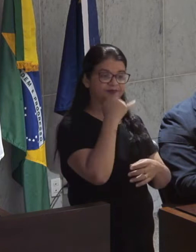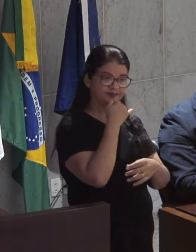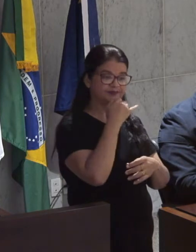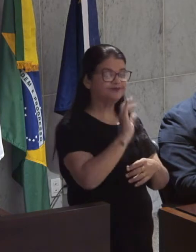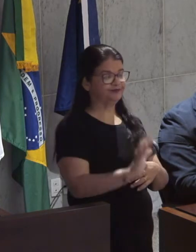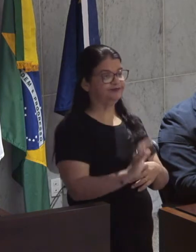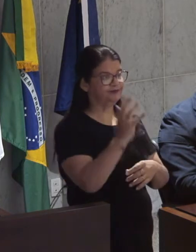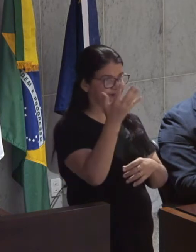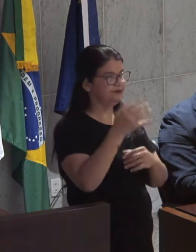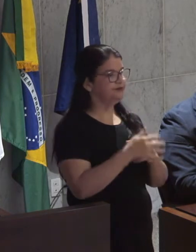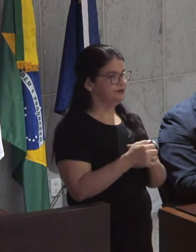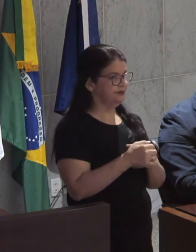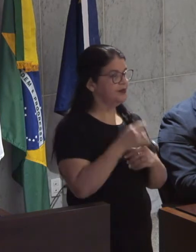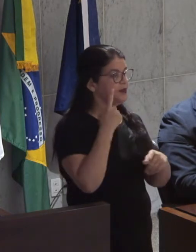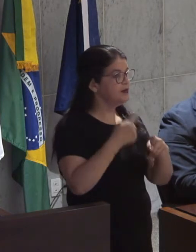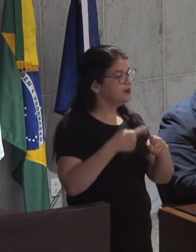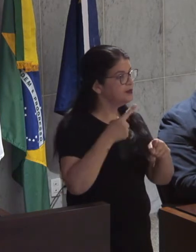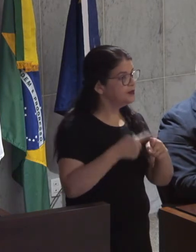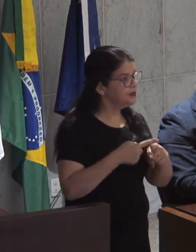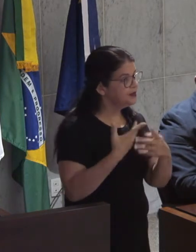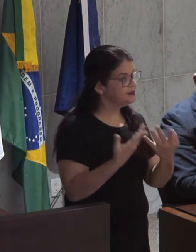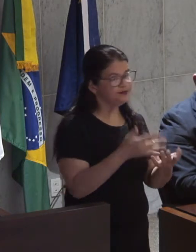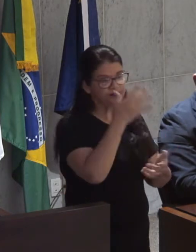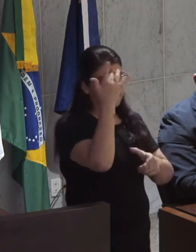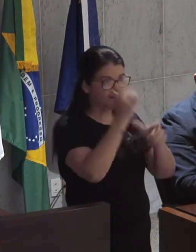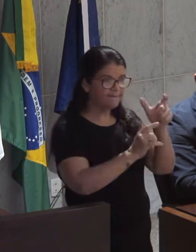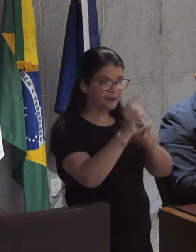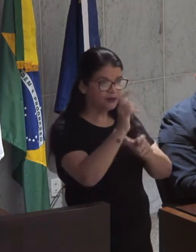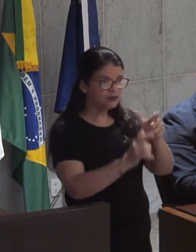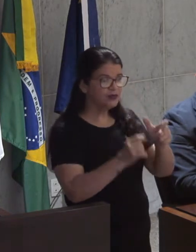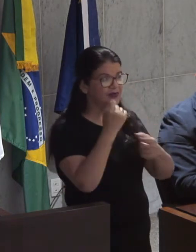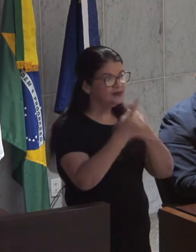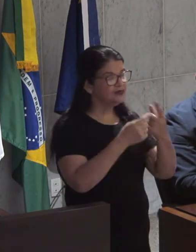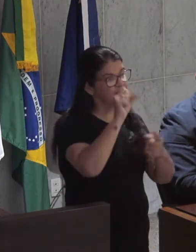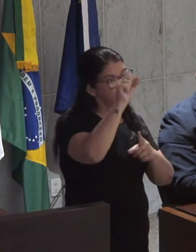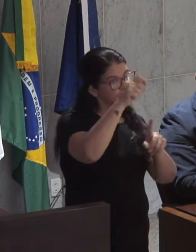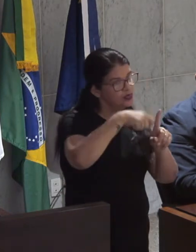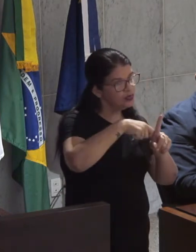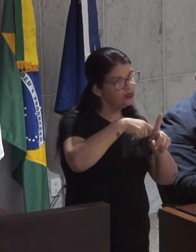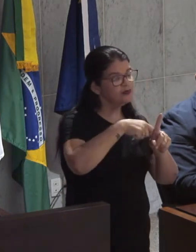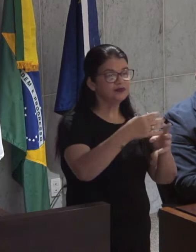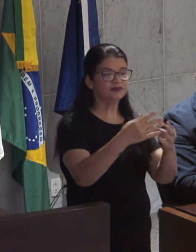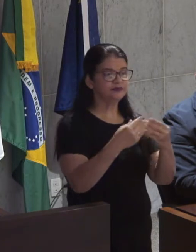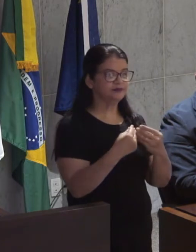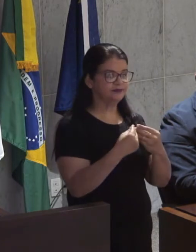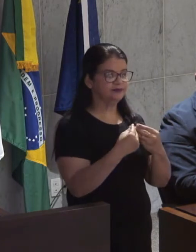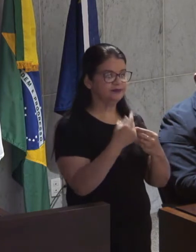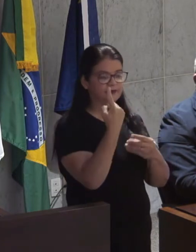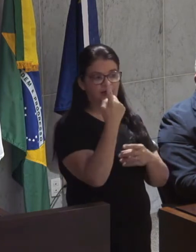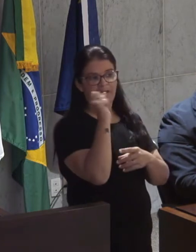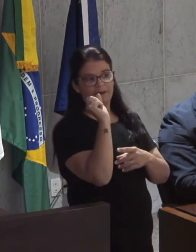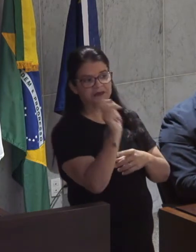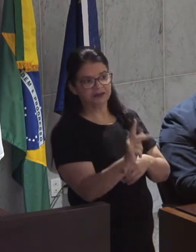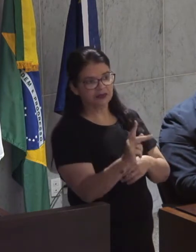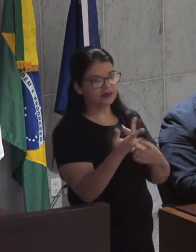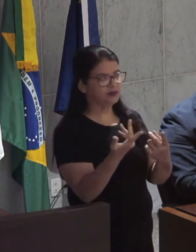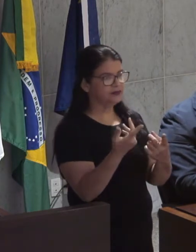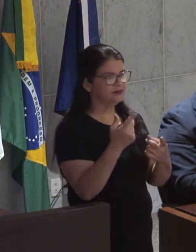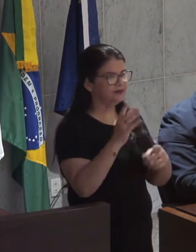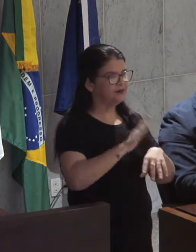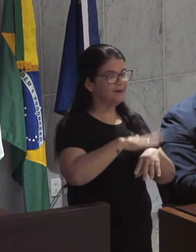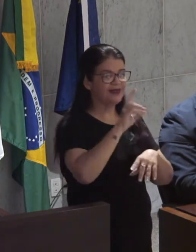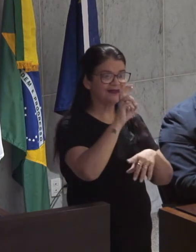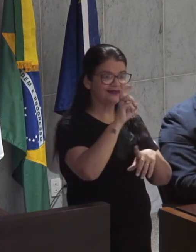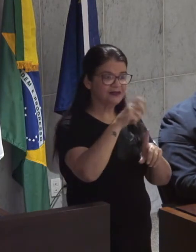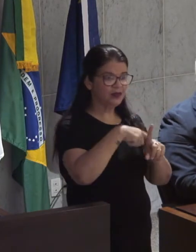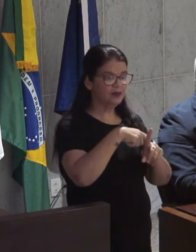esteja acontecendo, porque pessoas, às vezes, passam 8 meses para receber uma aposentadoria. E mais de 5 meses